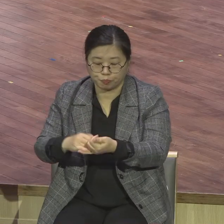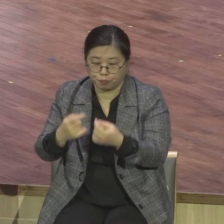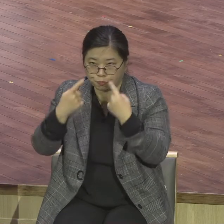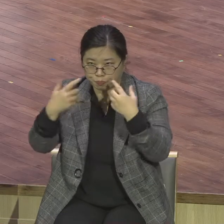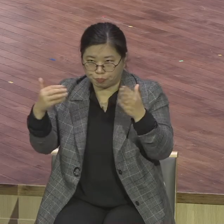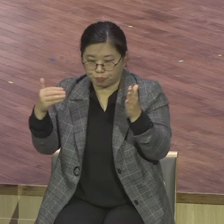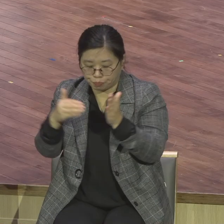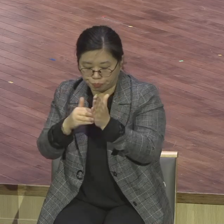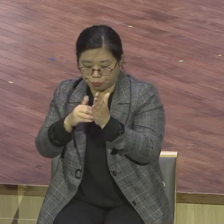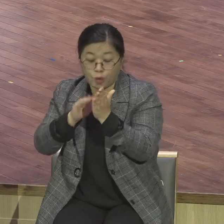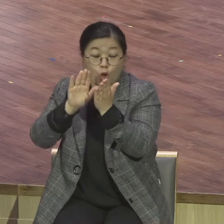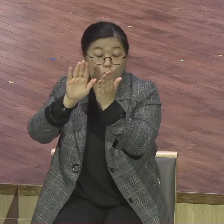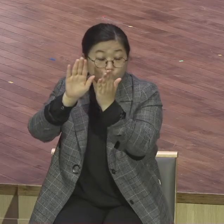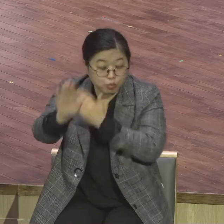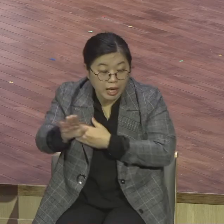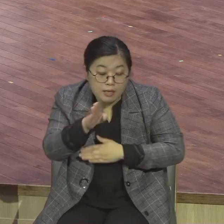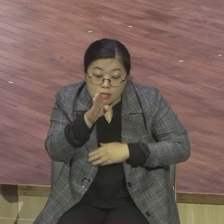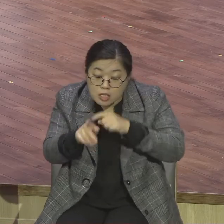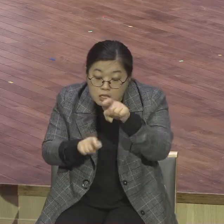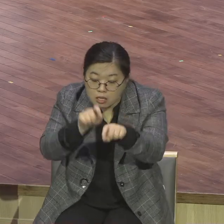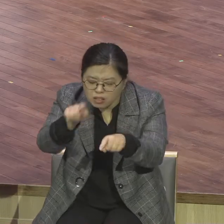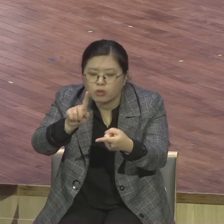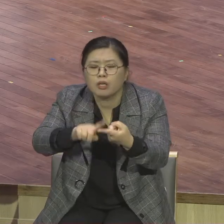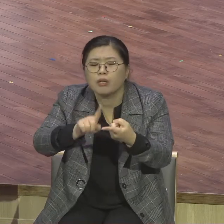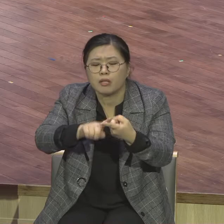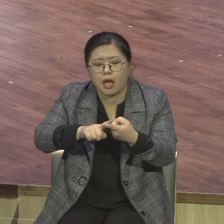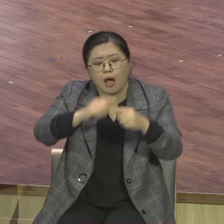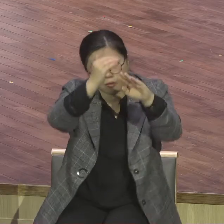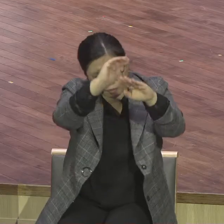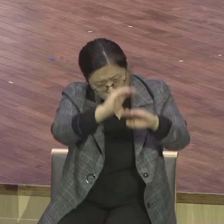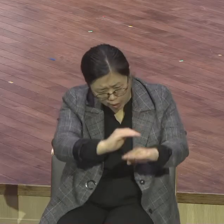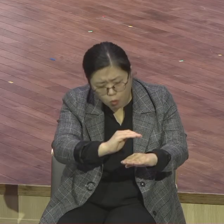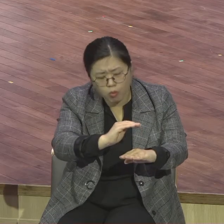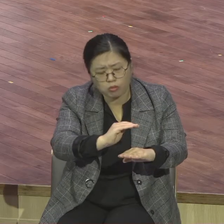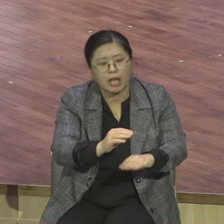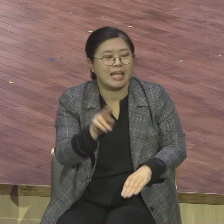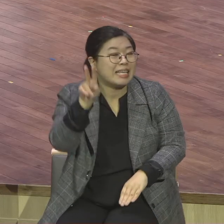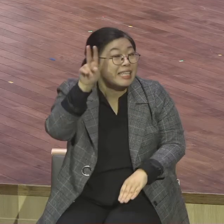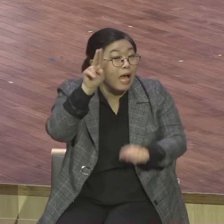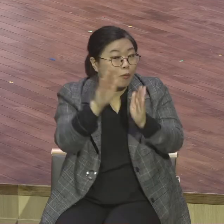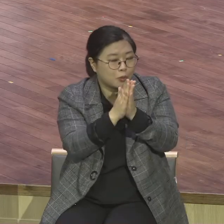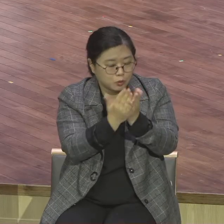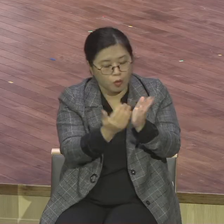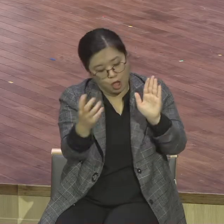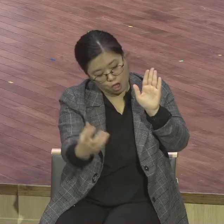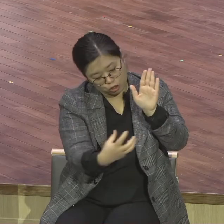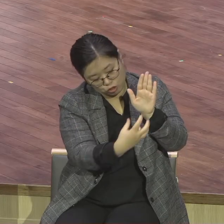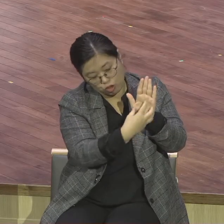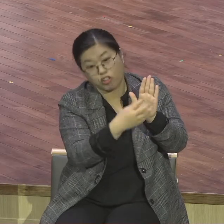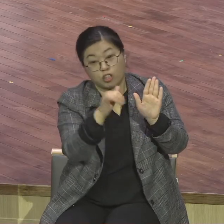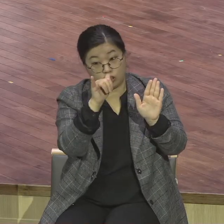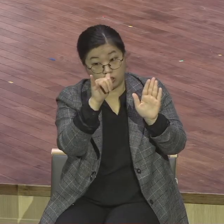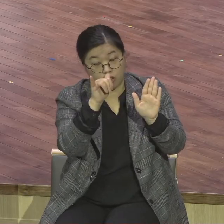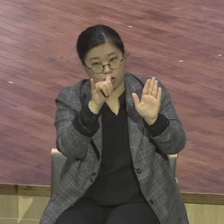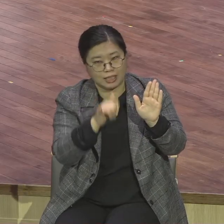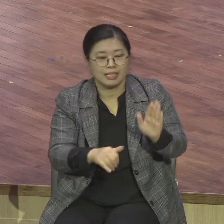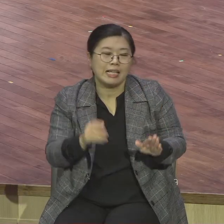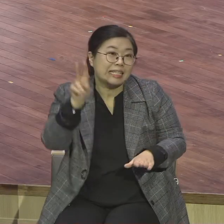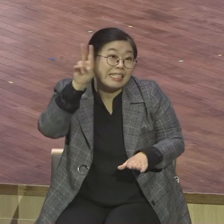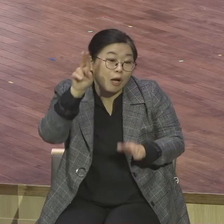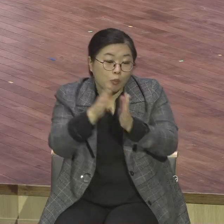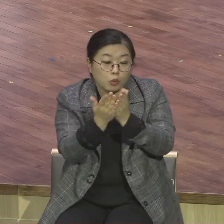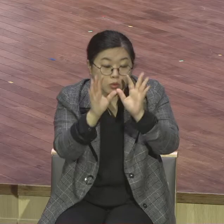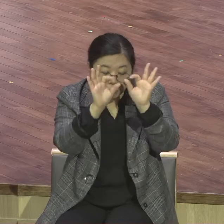말씀을 삶 속에 적용할 때 그렇게 응답이 온다, 그것을 강하게 강조하는